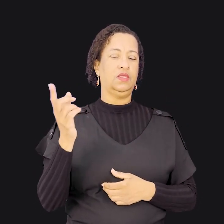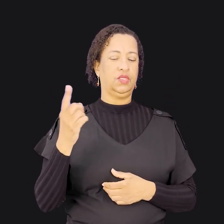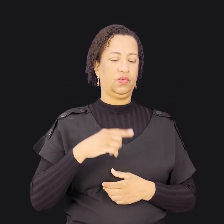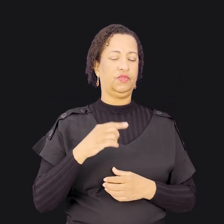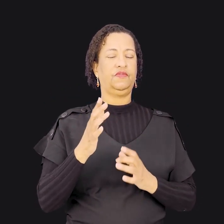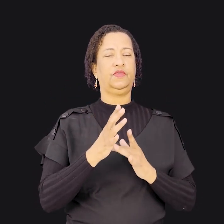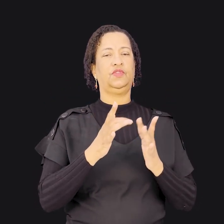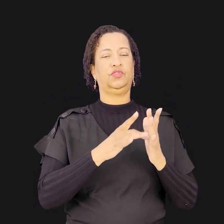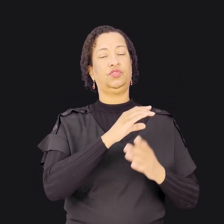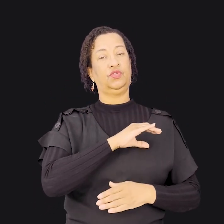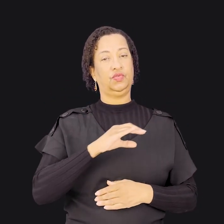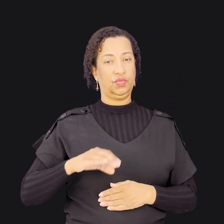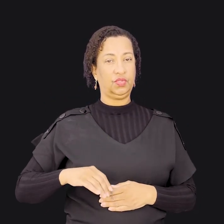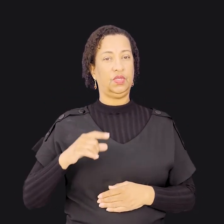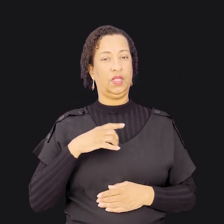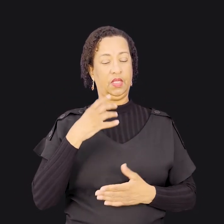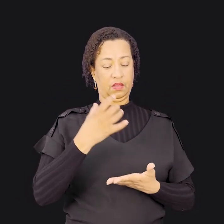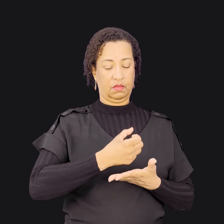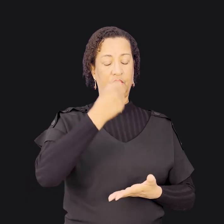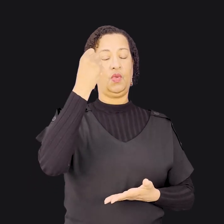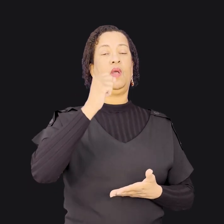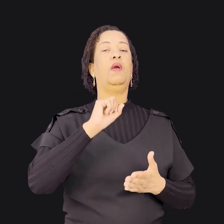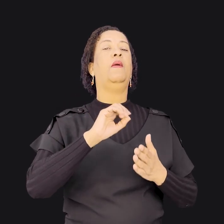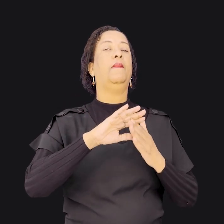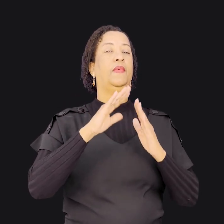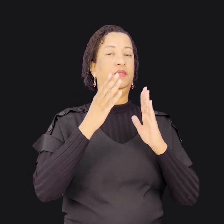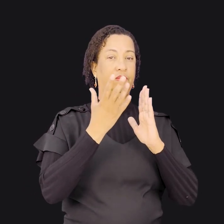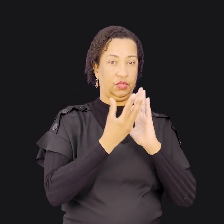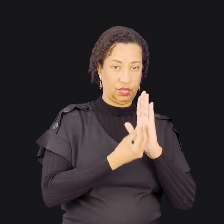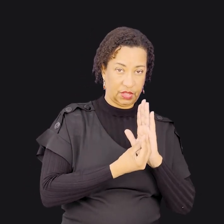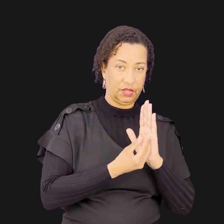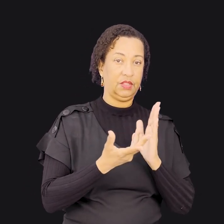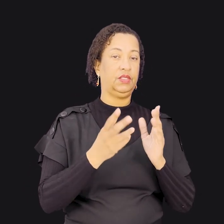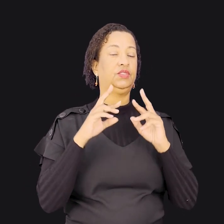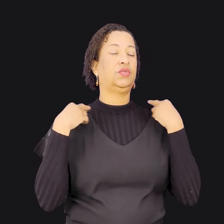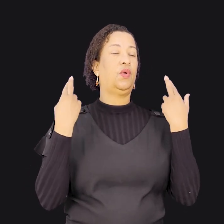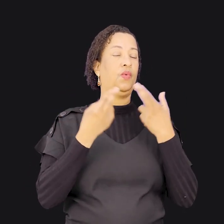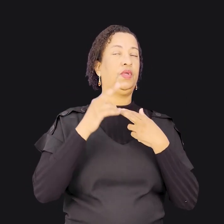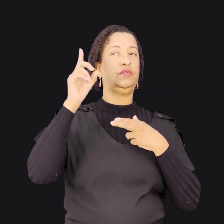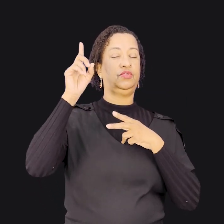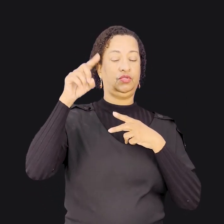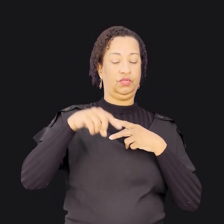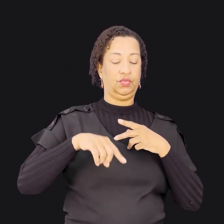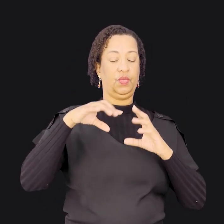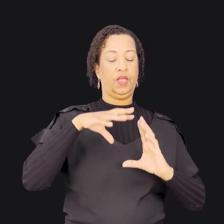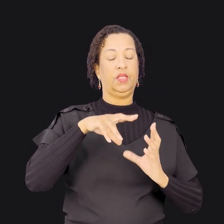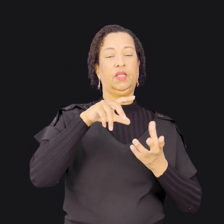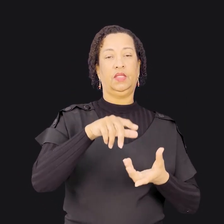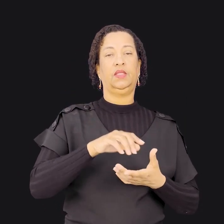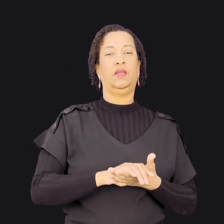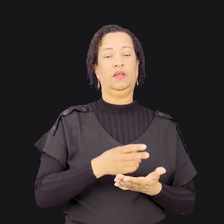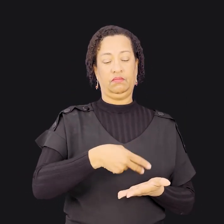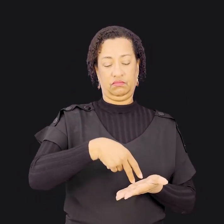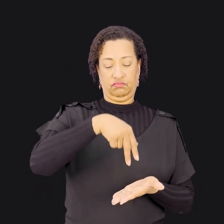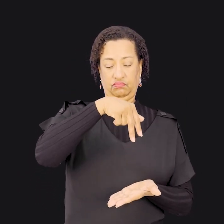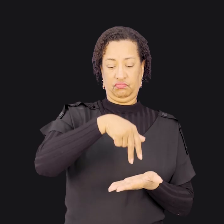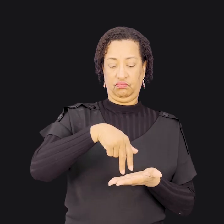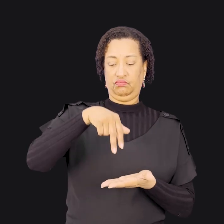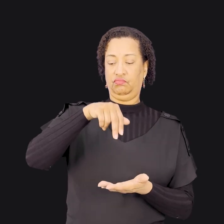de Jesus Cristo envolve o arrebatamento da igreja, a grande tribulação, o reino de Deus na terra, ressurreições e muitos